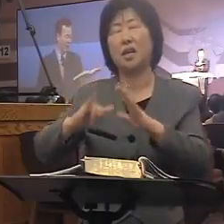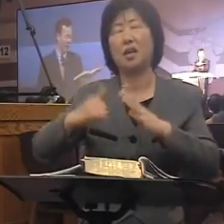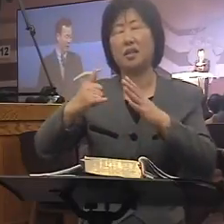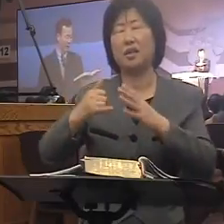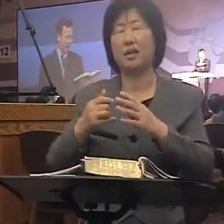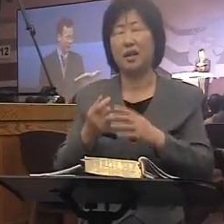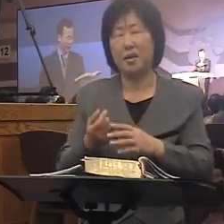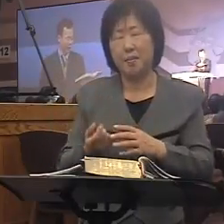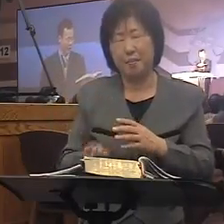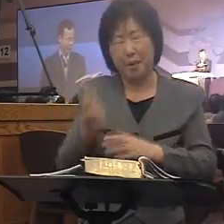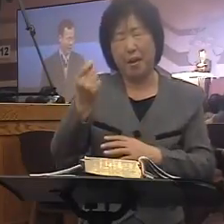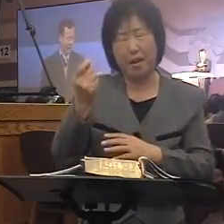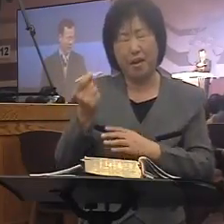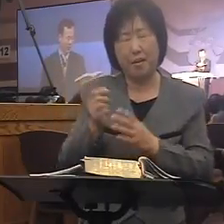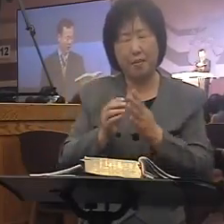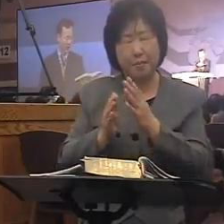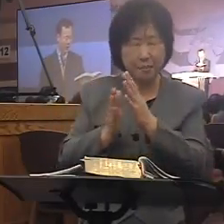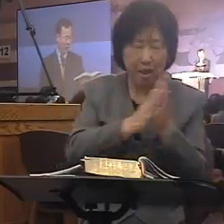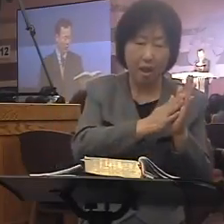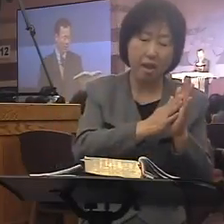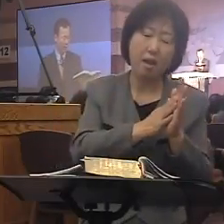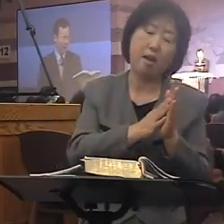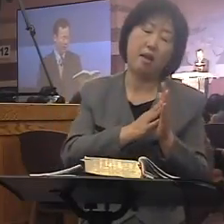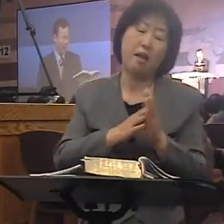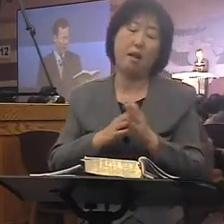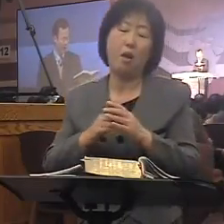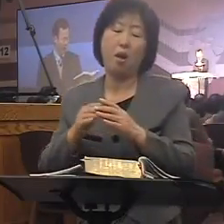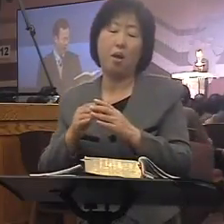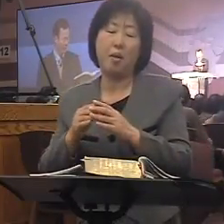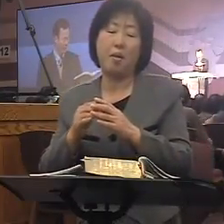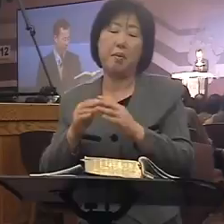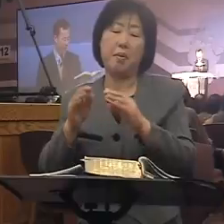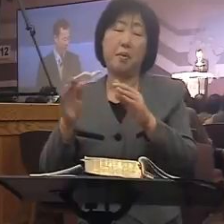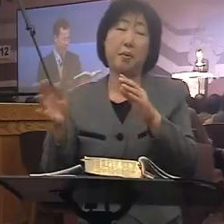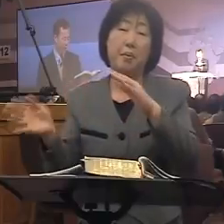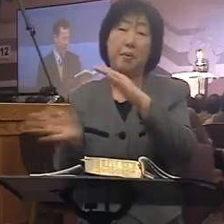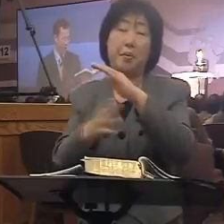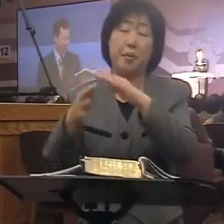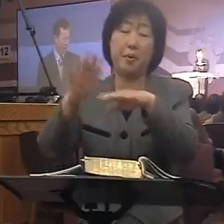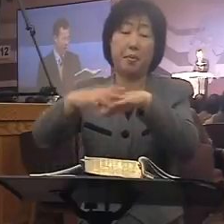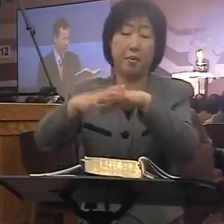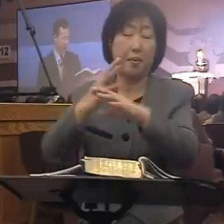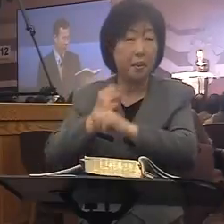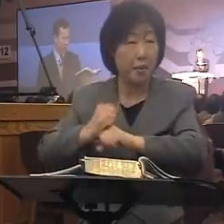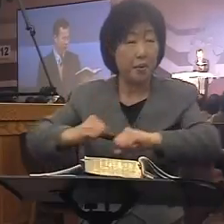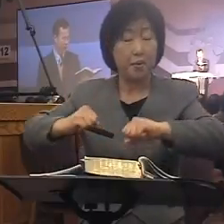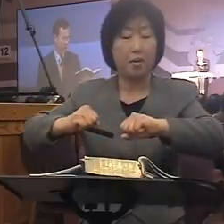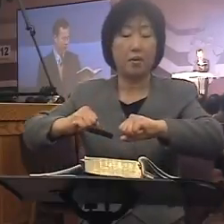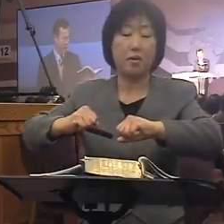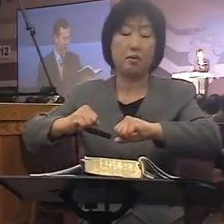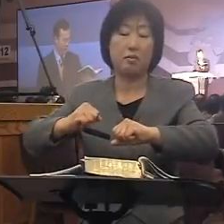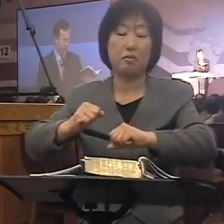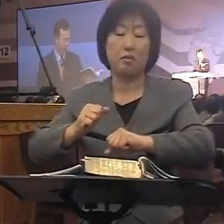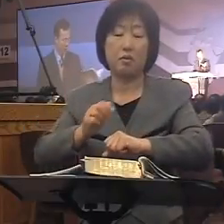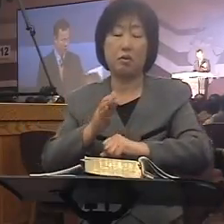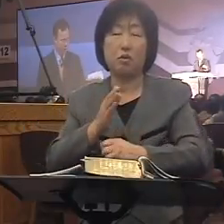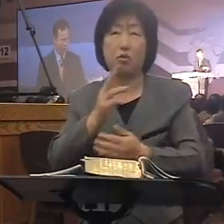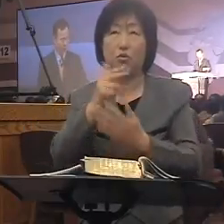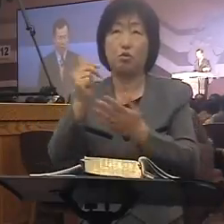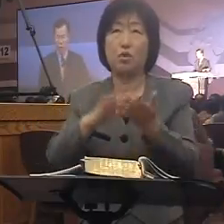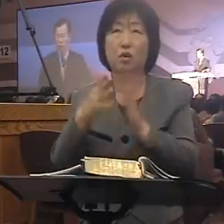피하여 빈들에서나 산에서 온 밤을 세워 지내사 주 예수 친히 기도로 큰